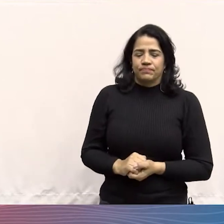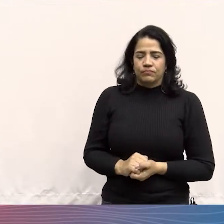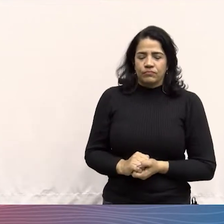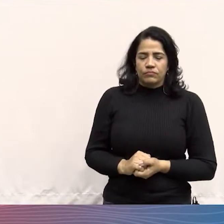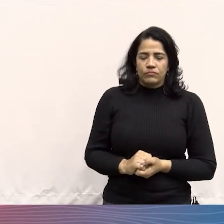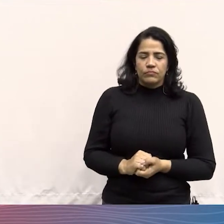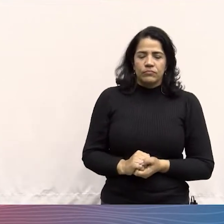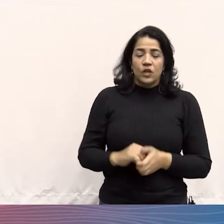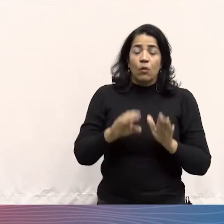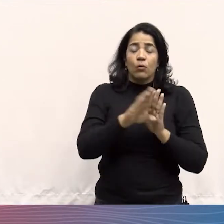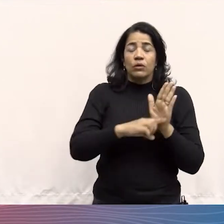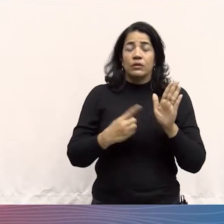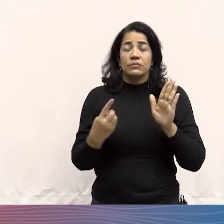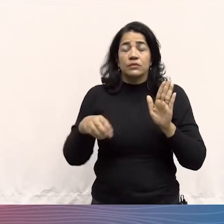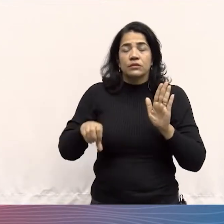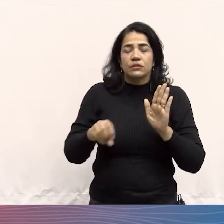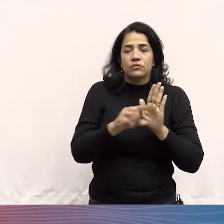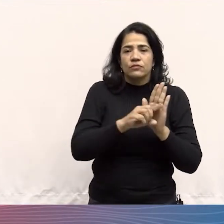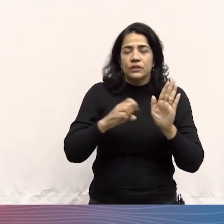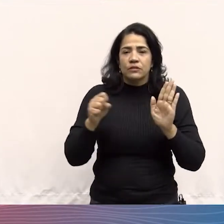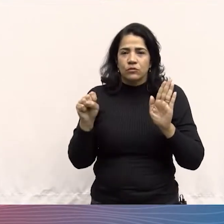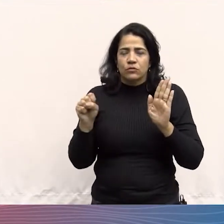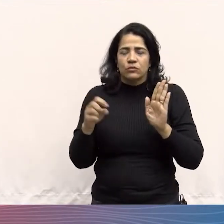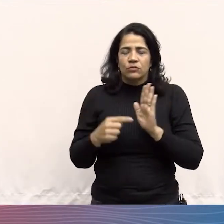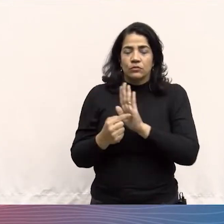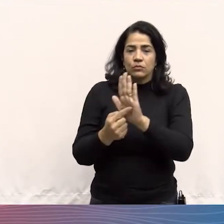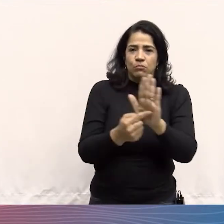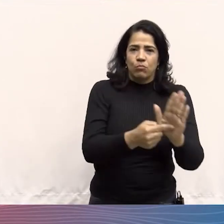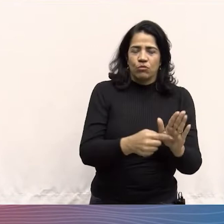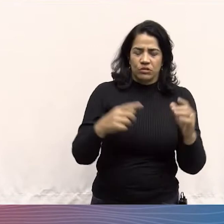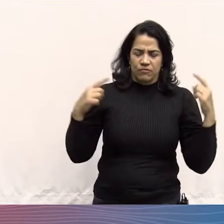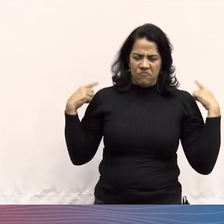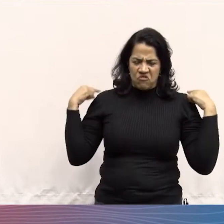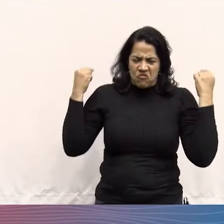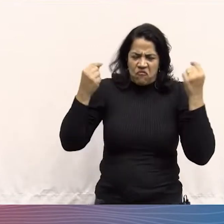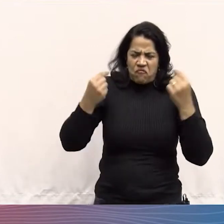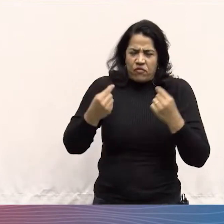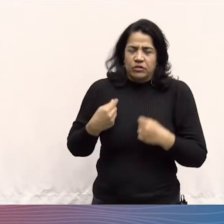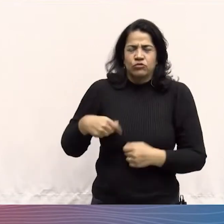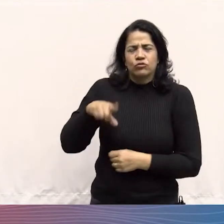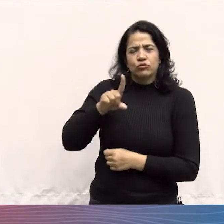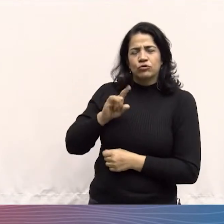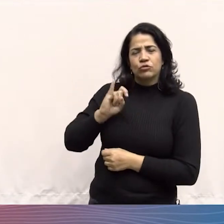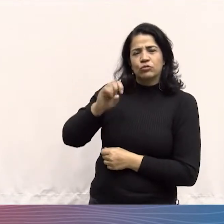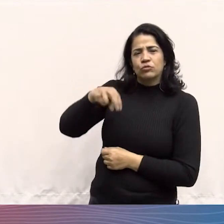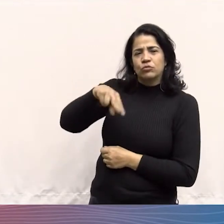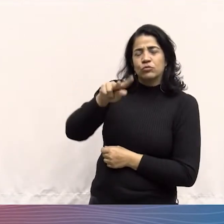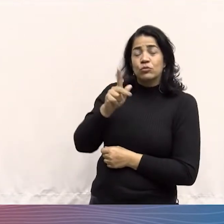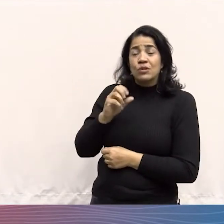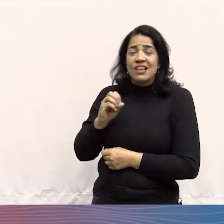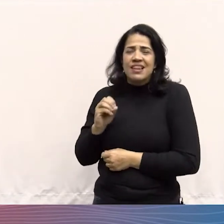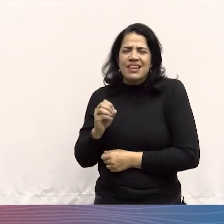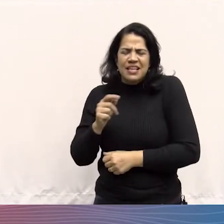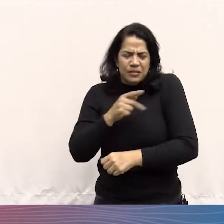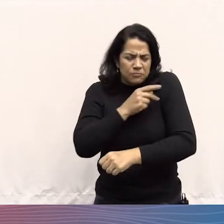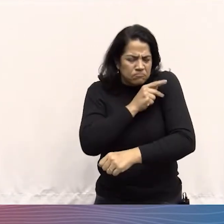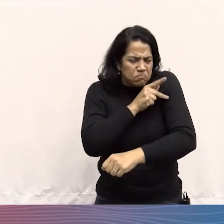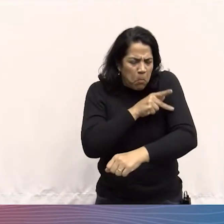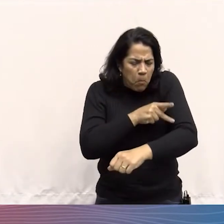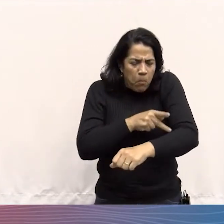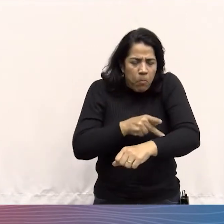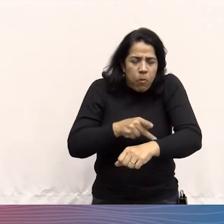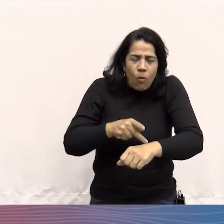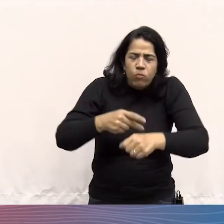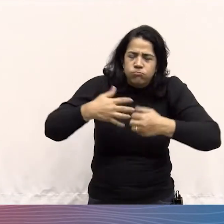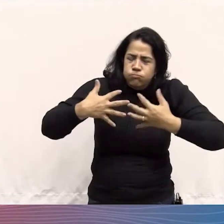só: pois lhe foi dado vestir-se o linho finíssimo, resplandecente e puro, porque o linho finíssimo são